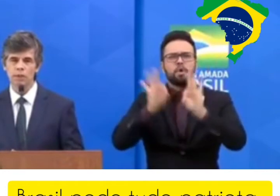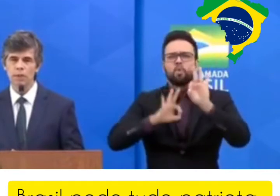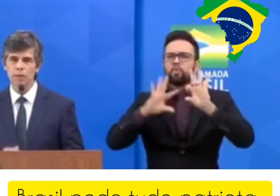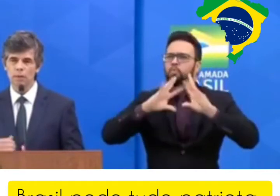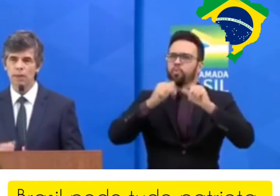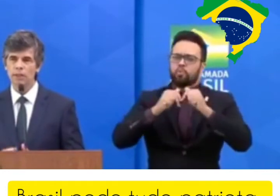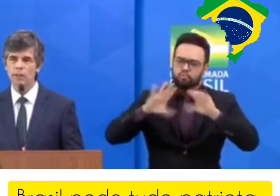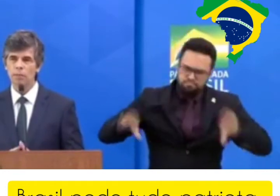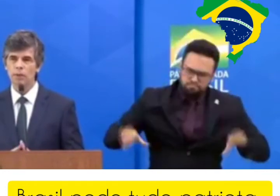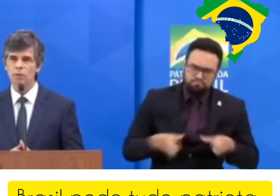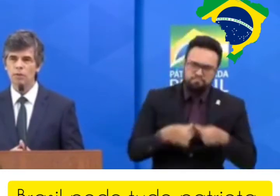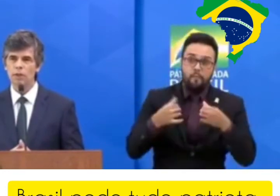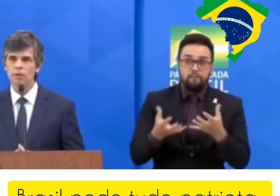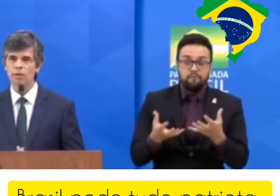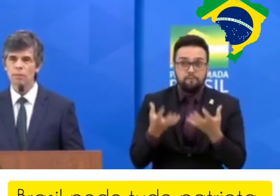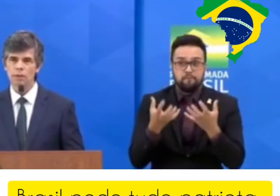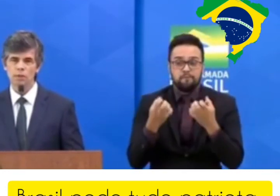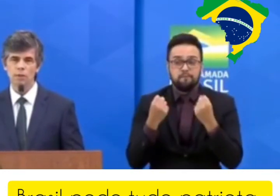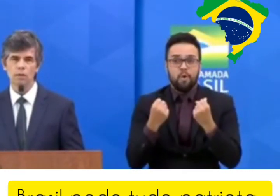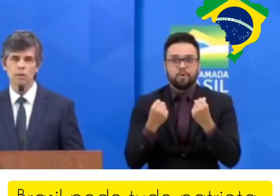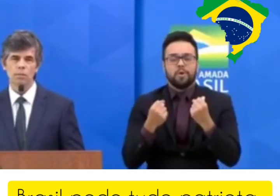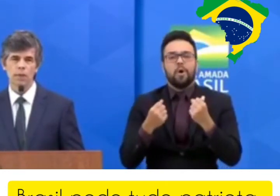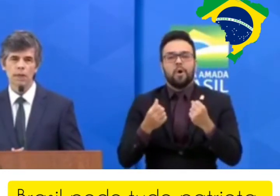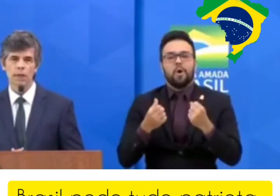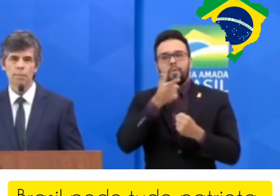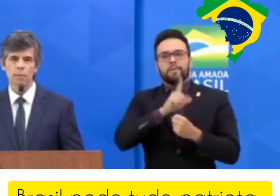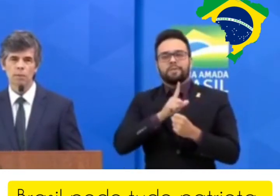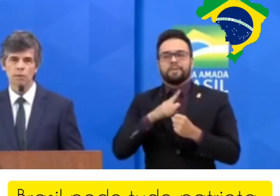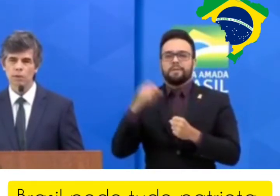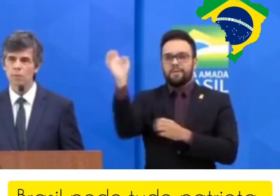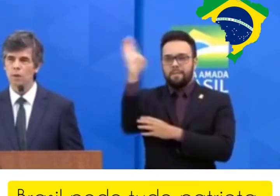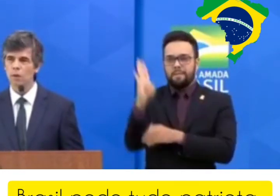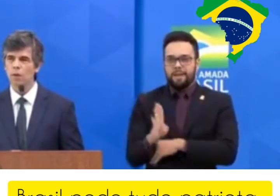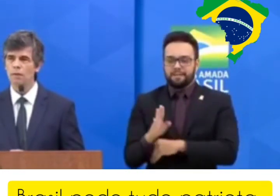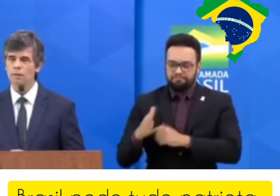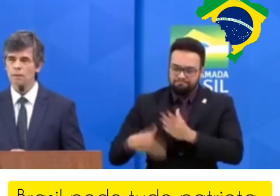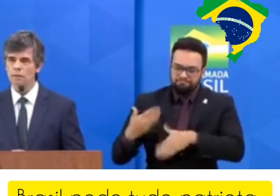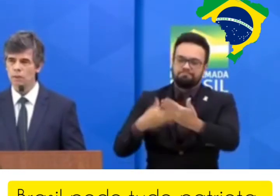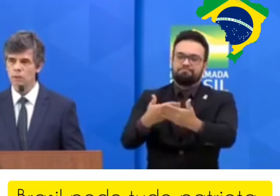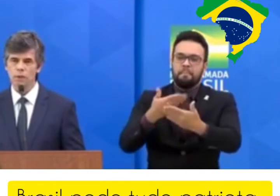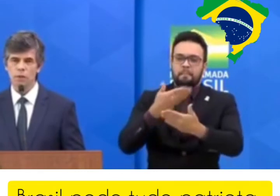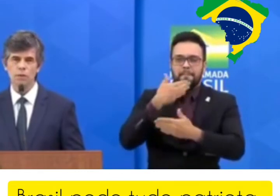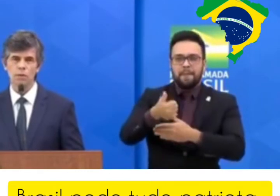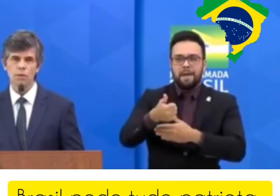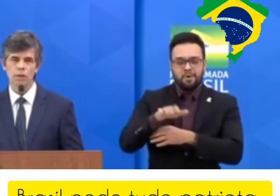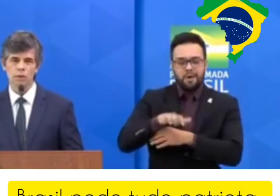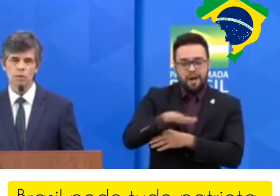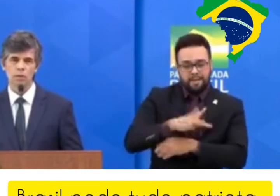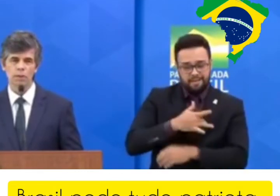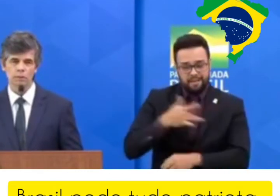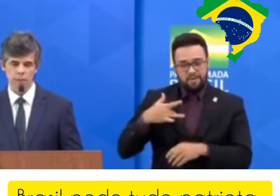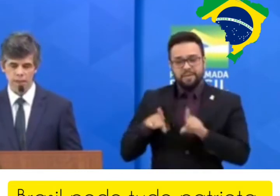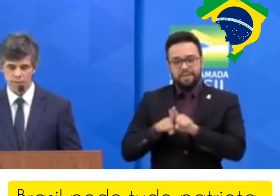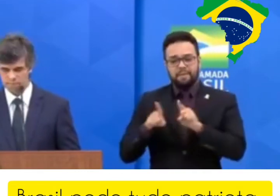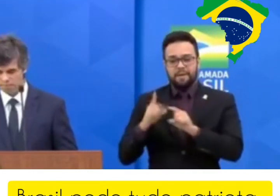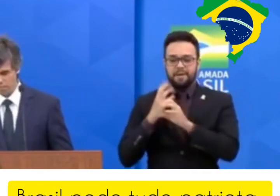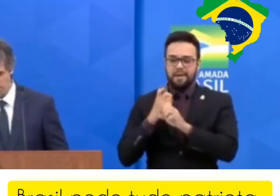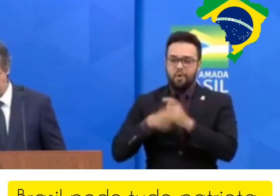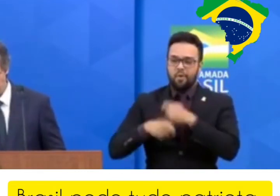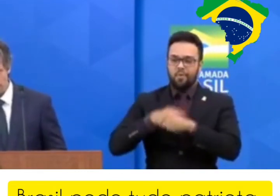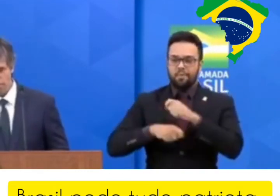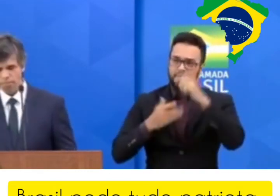grande time, para que a gente realmente consiga levar o Brasil para uma situação melhor, tanto na saúde quanto na economia.